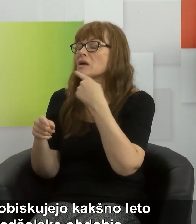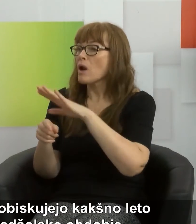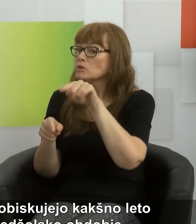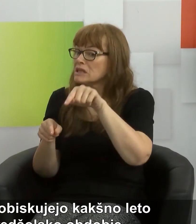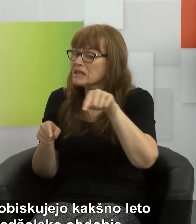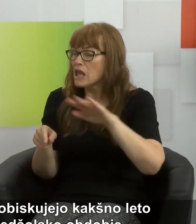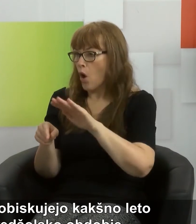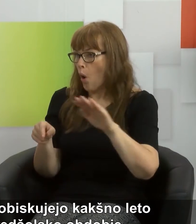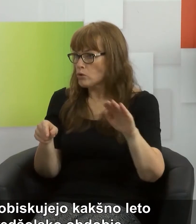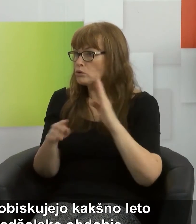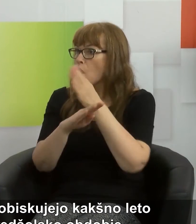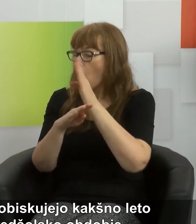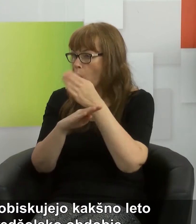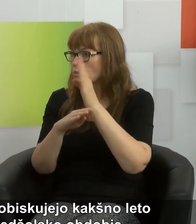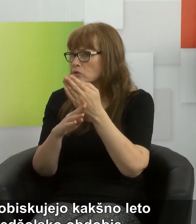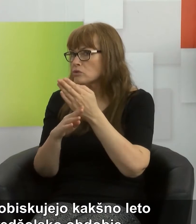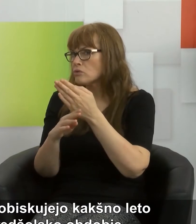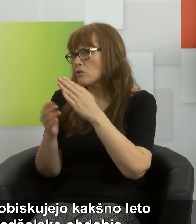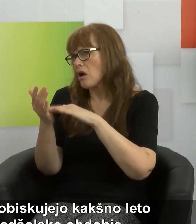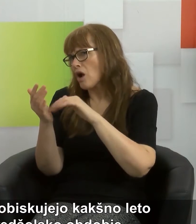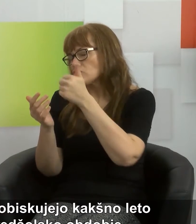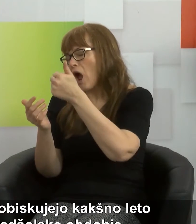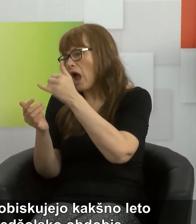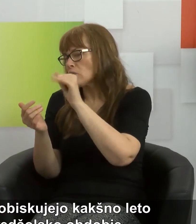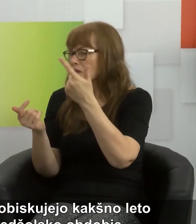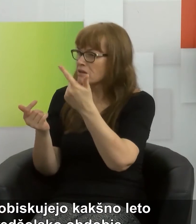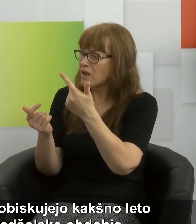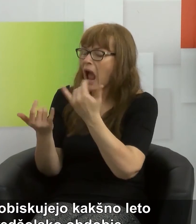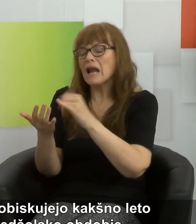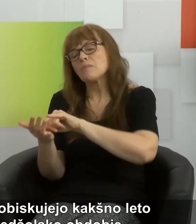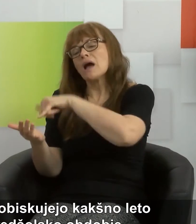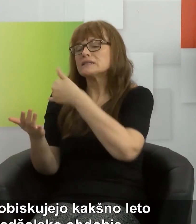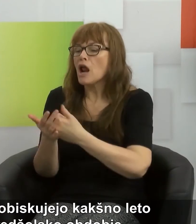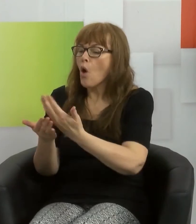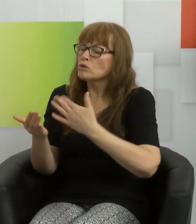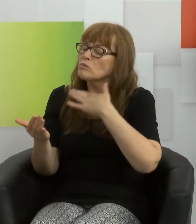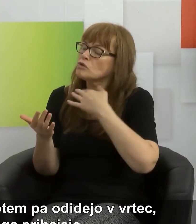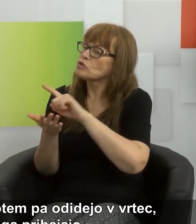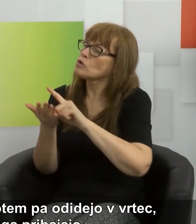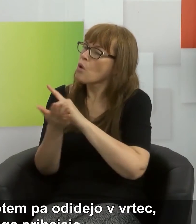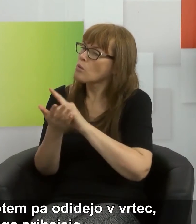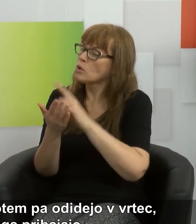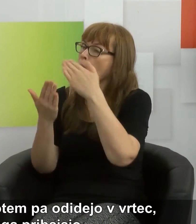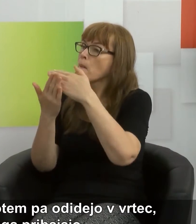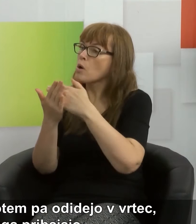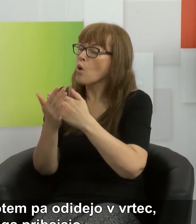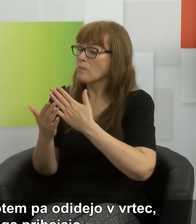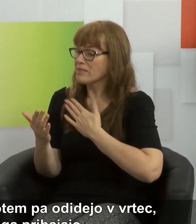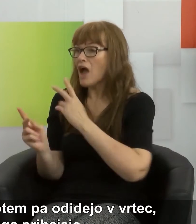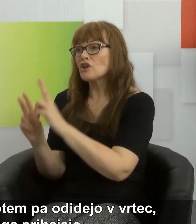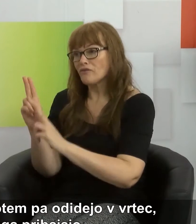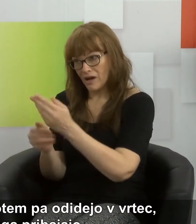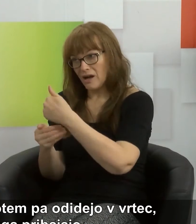ti otroci obiskujejo kakšno leto, dve ali celotno predšolsko obdobje, program našega